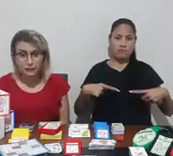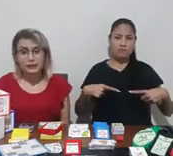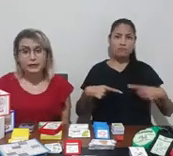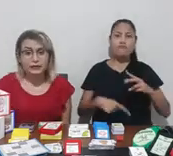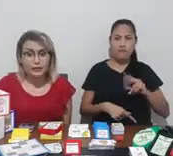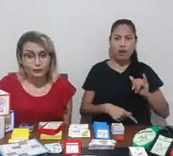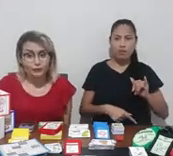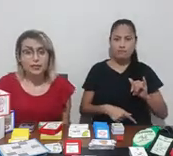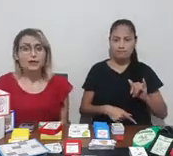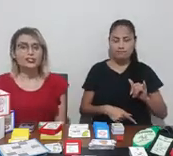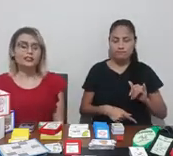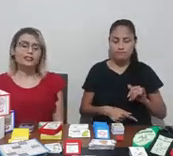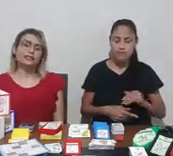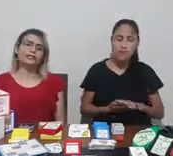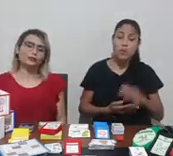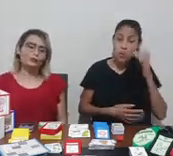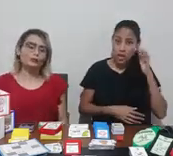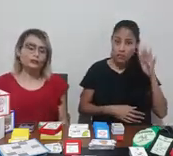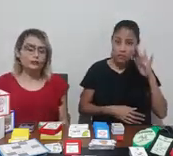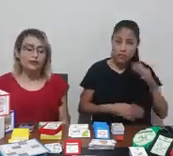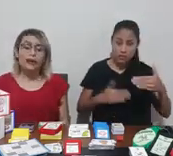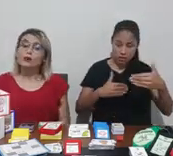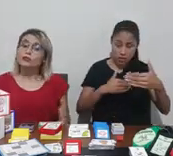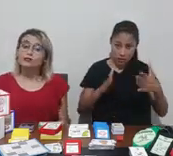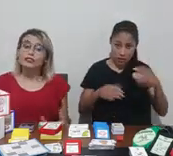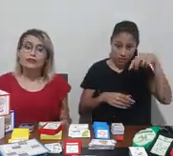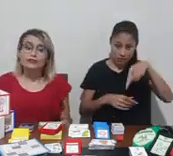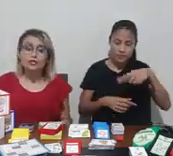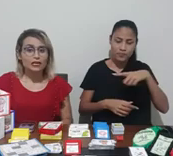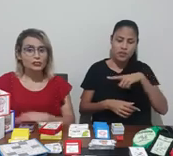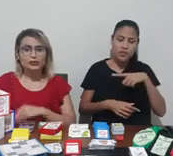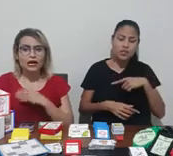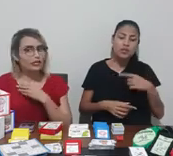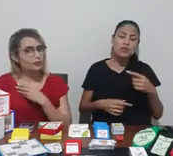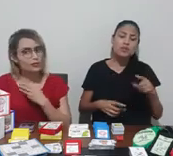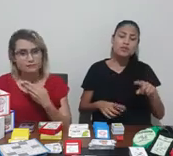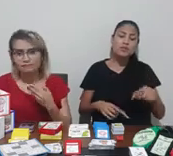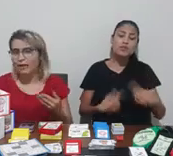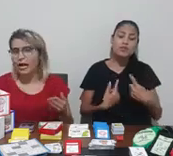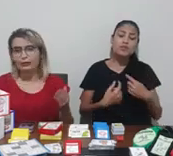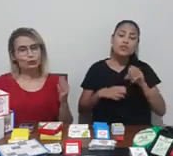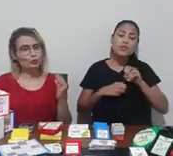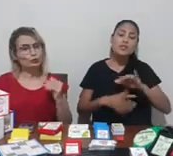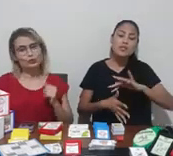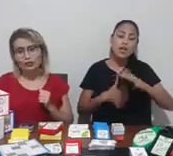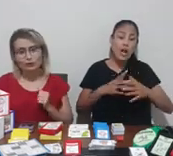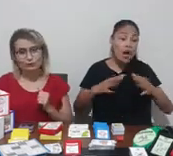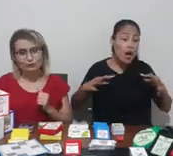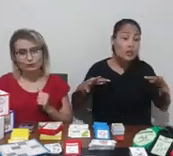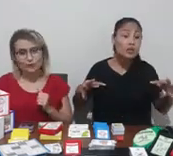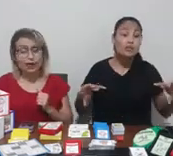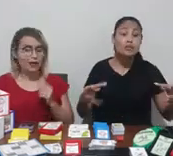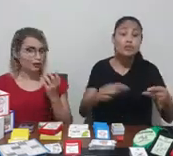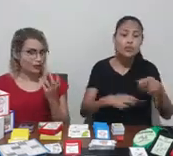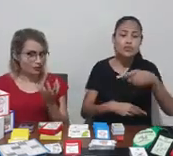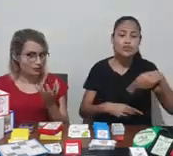Ok? Então, imagine que nessa turma eu tinha o desafio de lecionar Libras a todos os